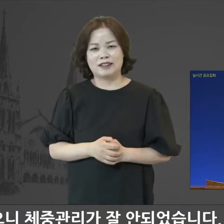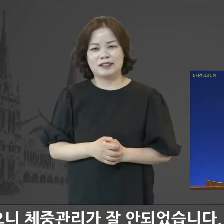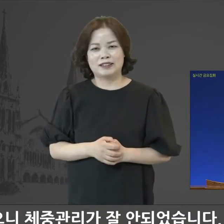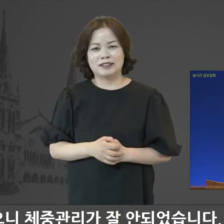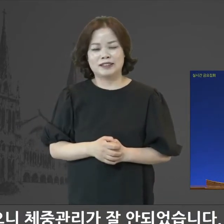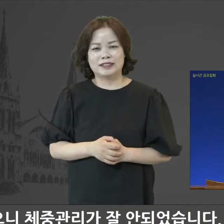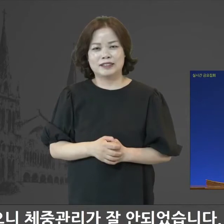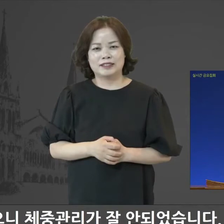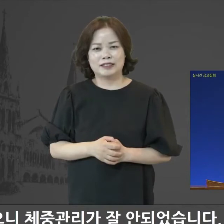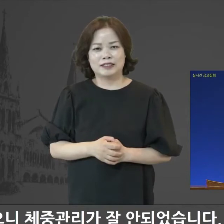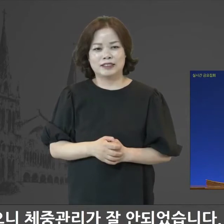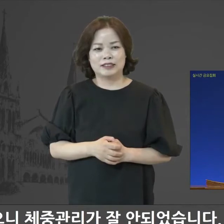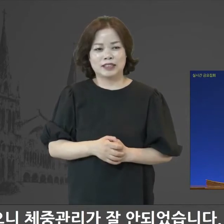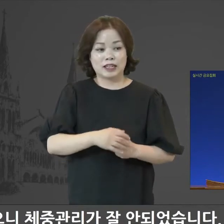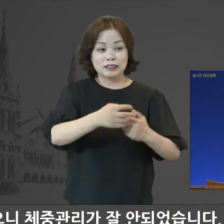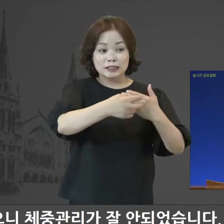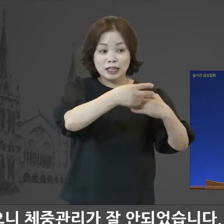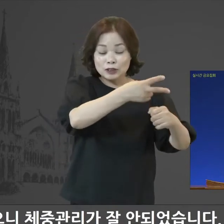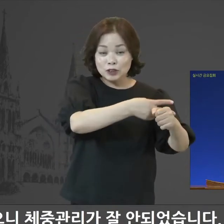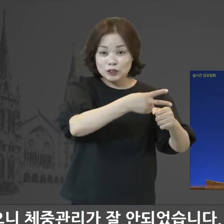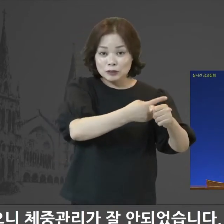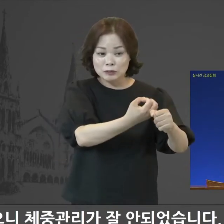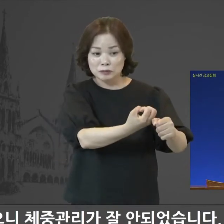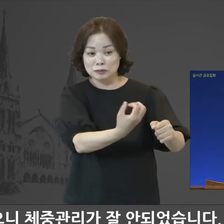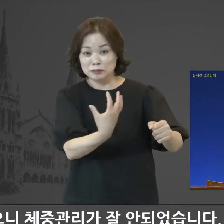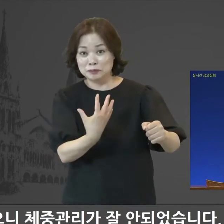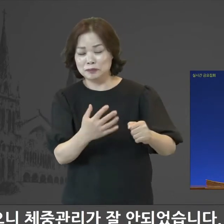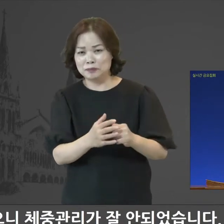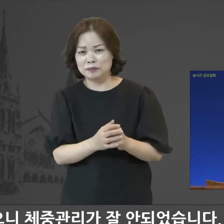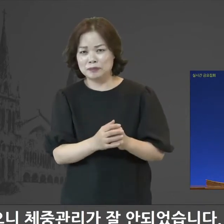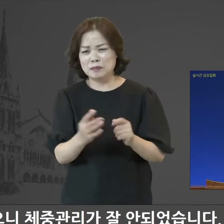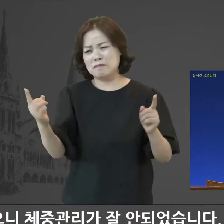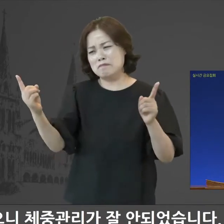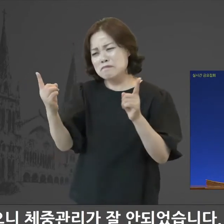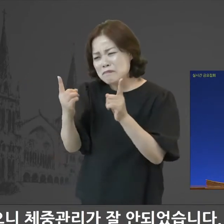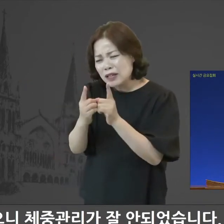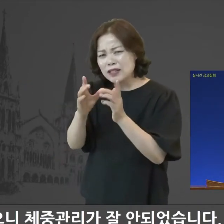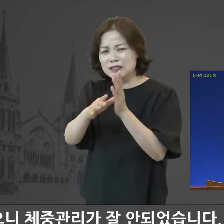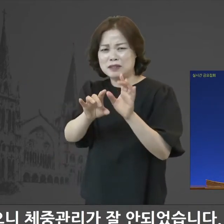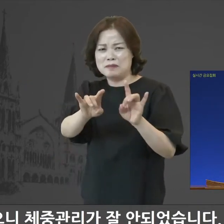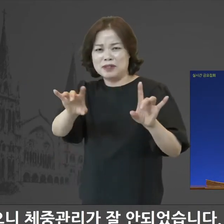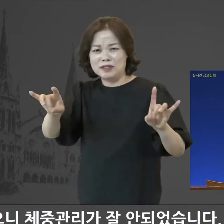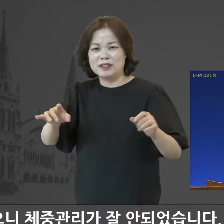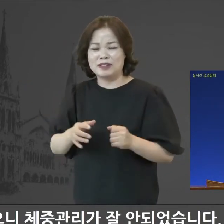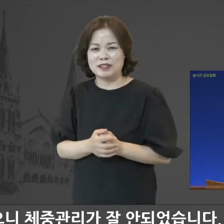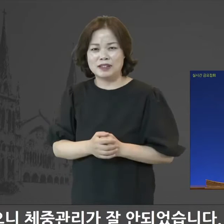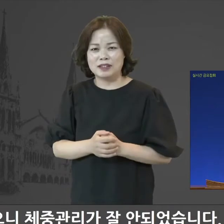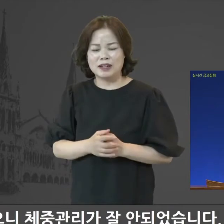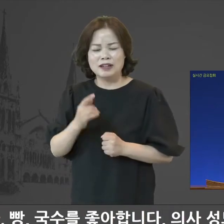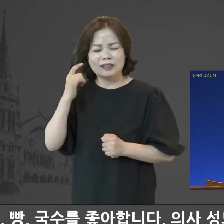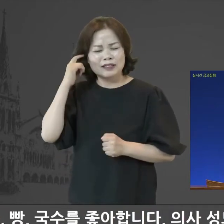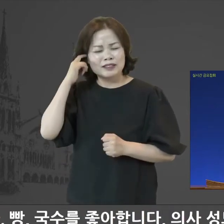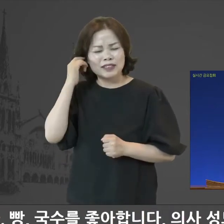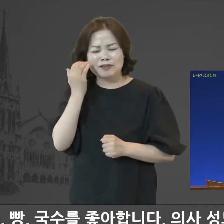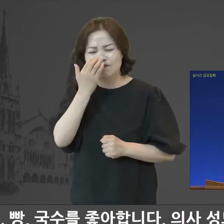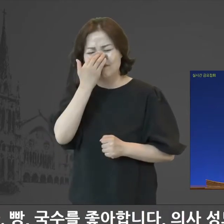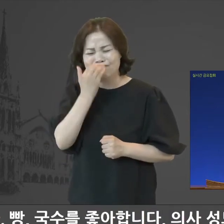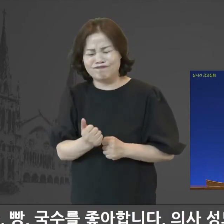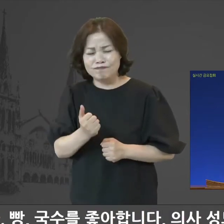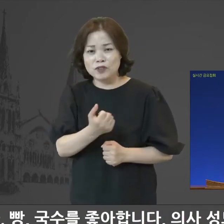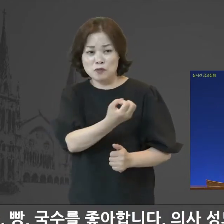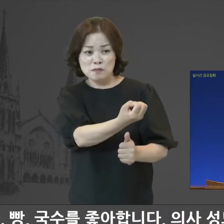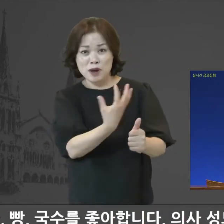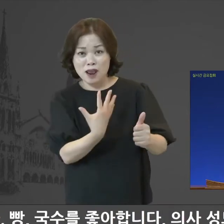그 의사 성도님이 저를 만날 때마다 귀가 따갑게 해주시는 말씀이